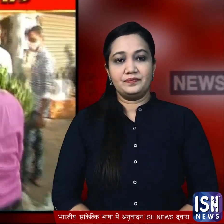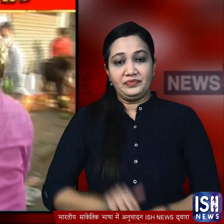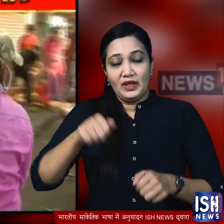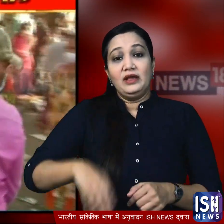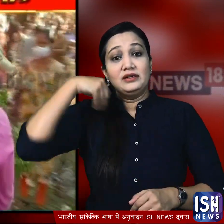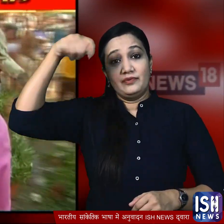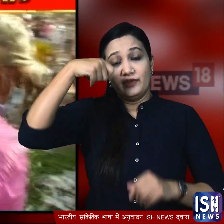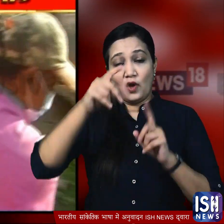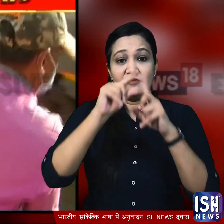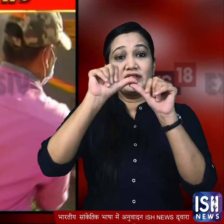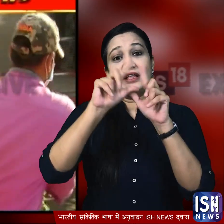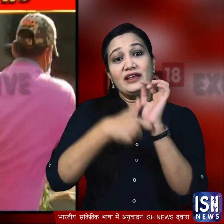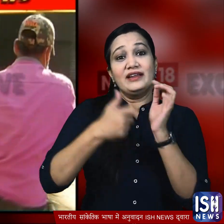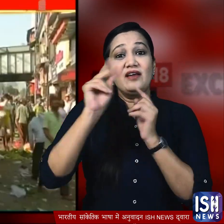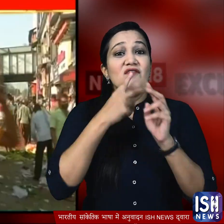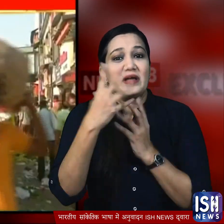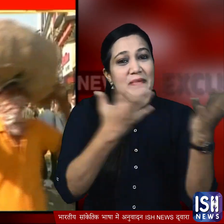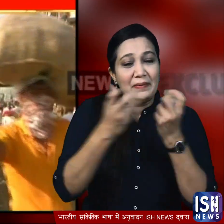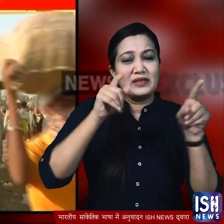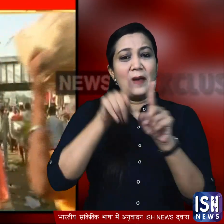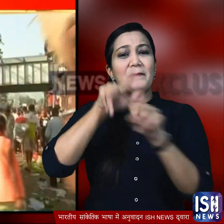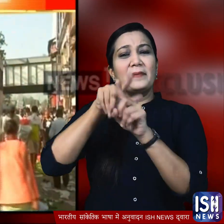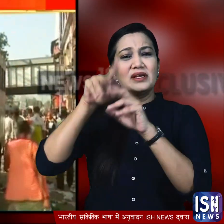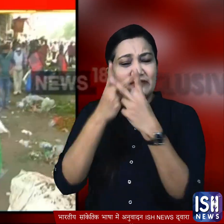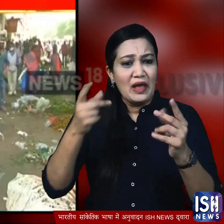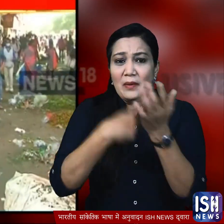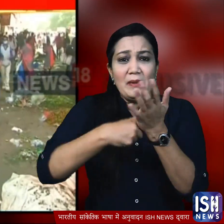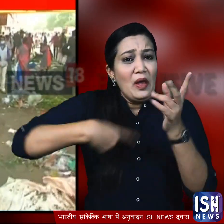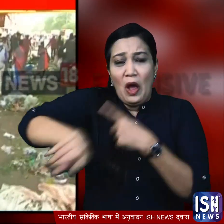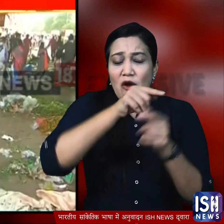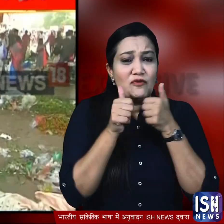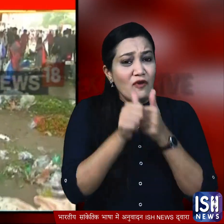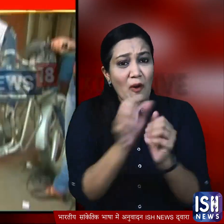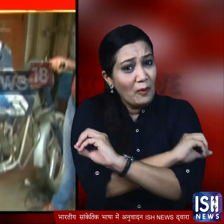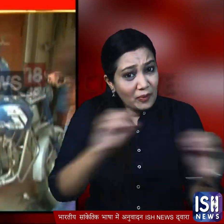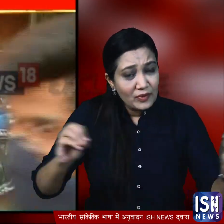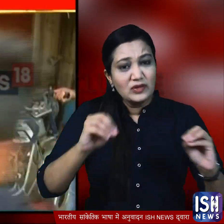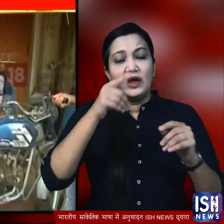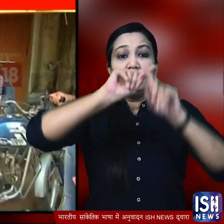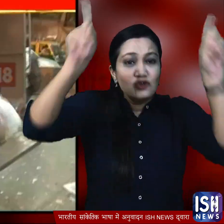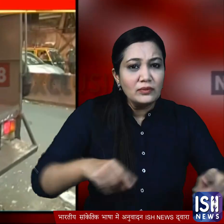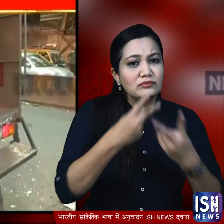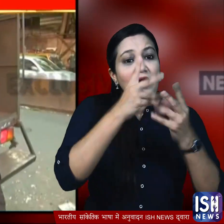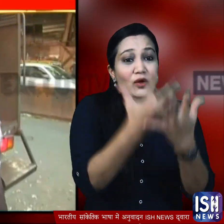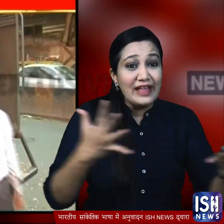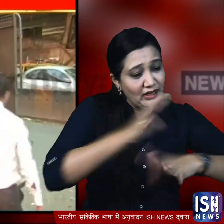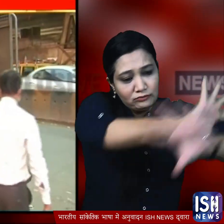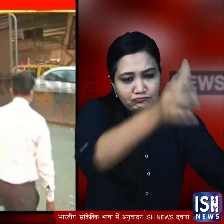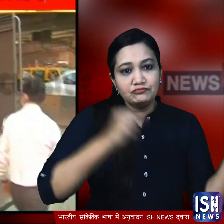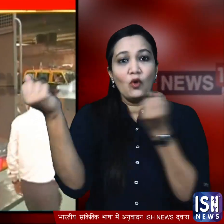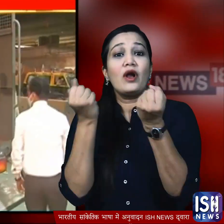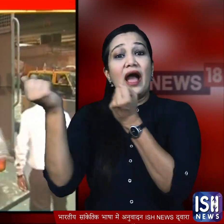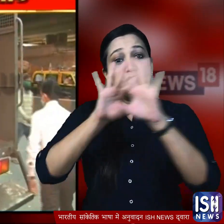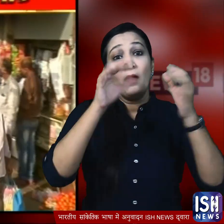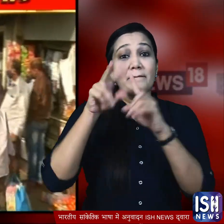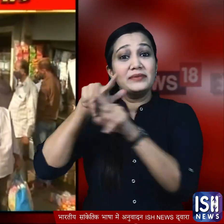कुछ तस्वीरें मुंबई के दादर बाजार से सामने आई। वहां बीएमसी ने नियमों का पालन नहीं करने वाले दुकानदारों पर कार्रवाई की और उनका सामान उठाकर अपनी